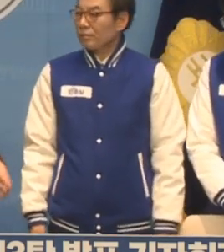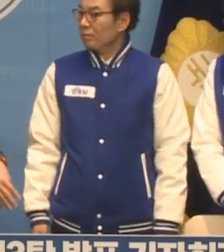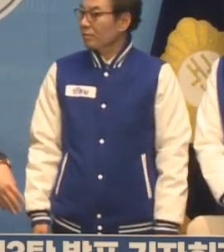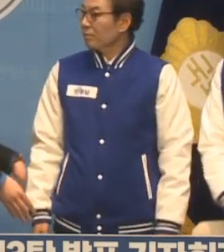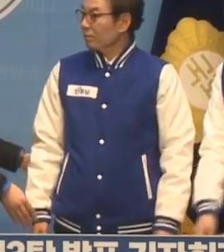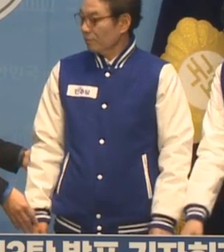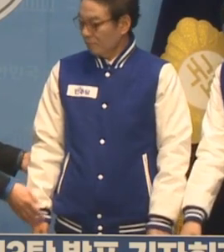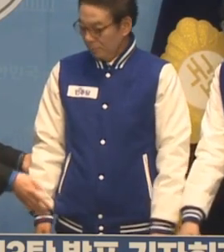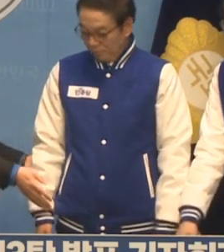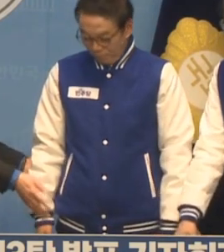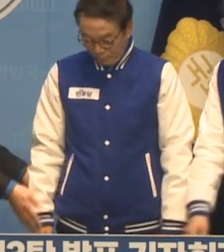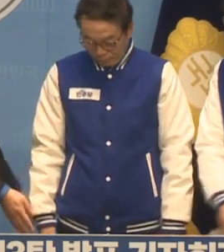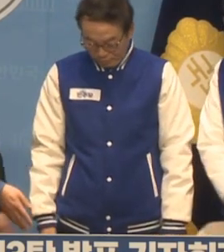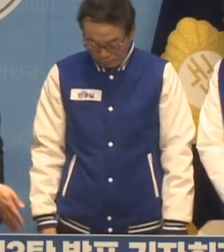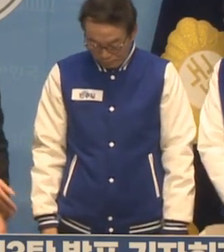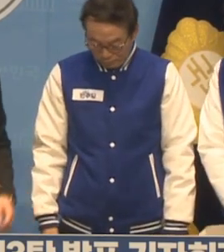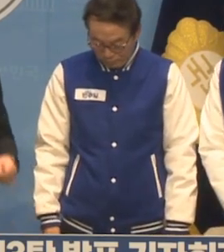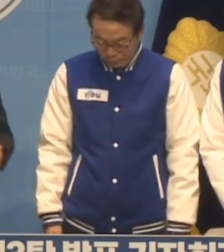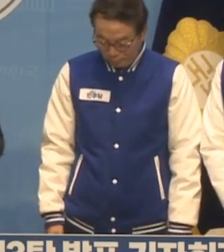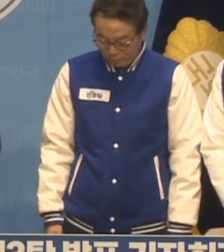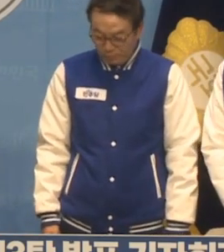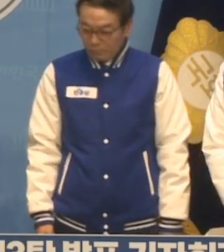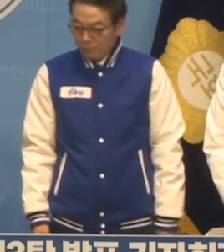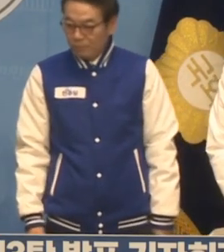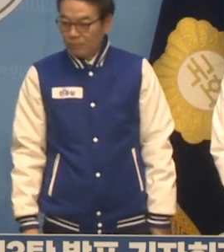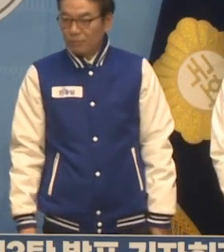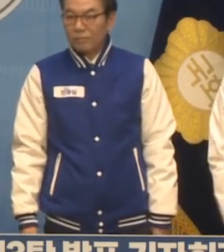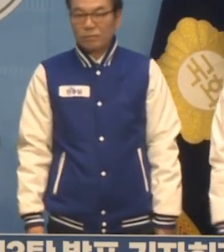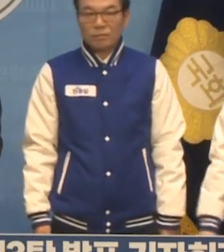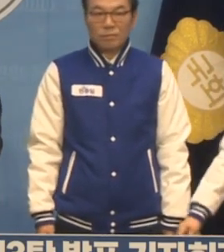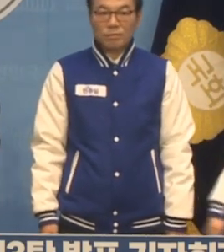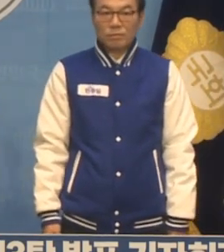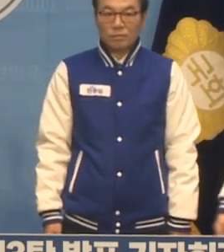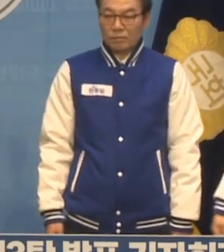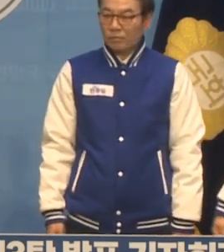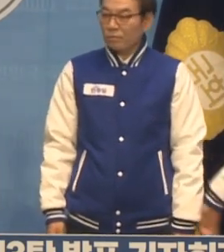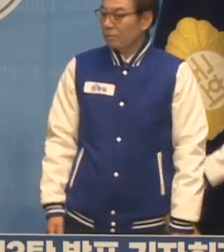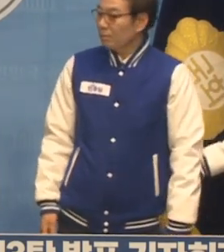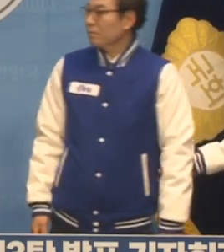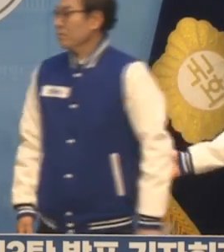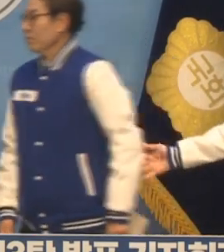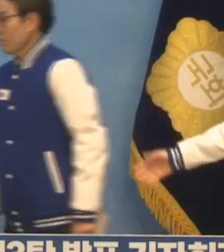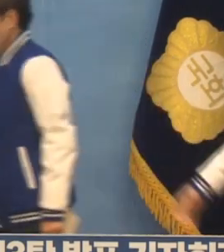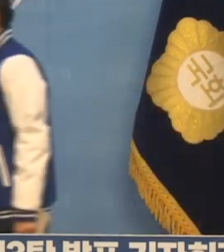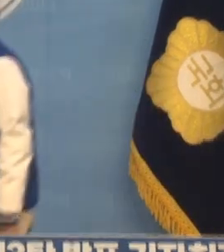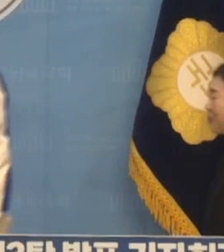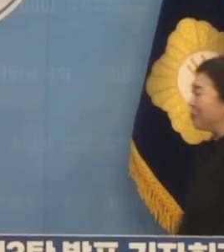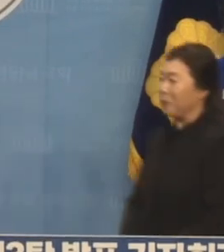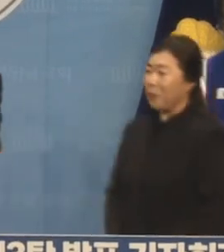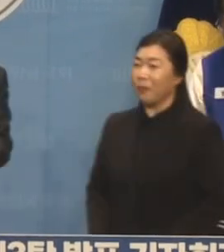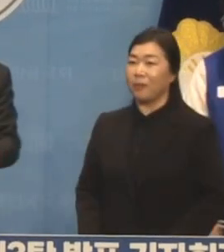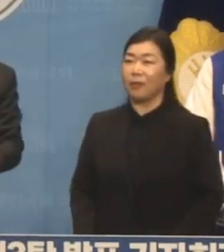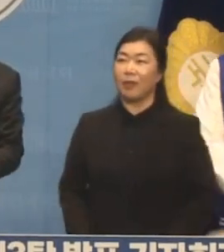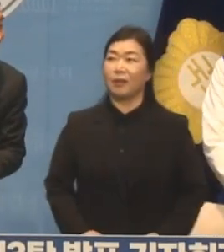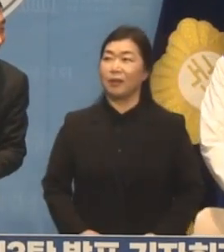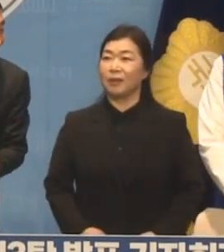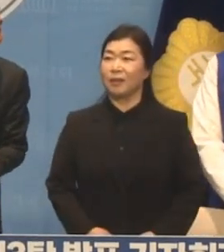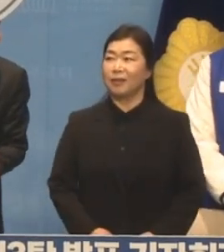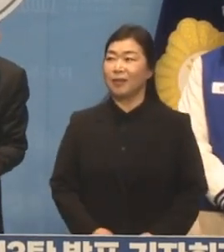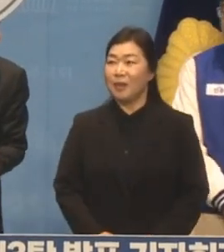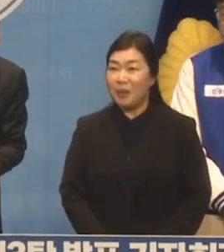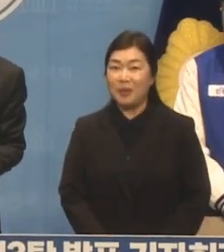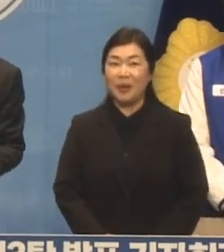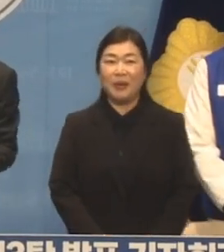여기 거기서는 안 보이시죠? 안 보이시니까 이쪽으로 오세요. 조금